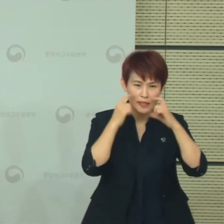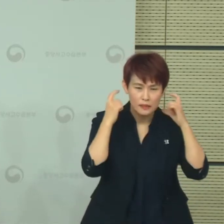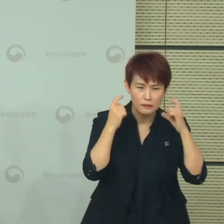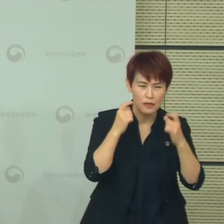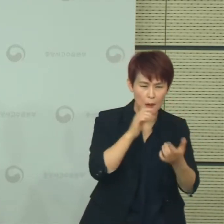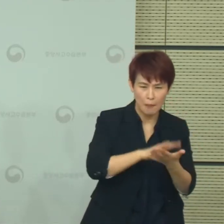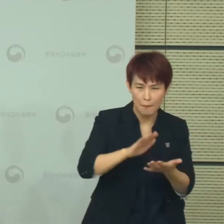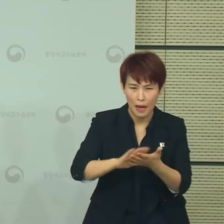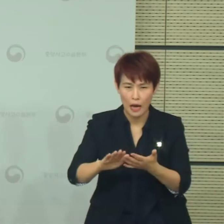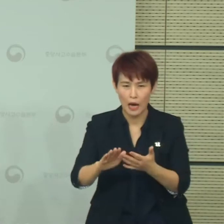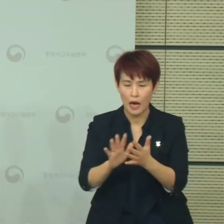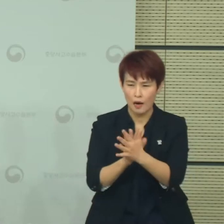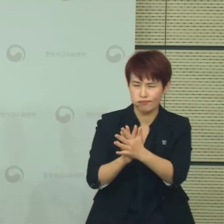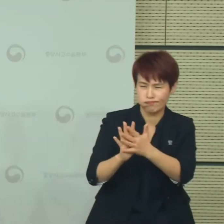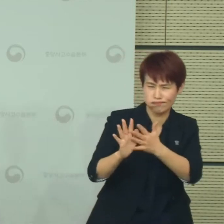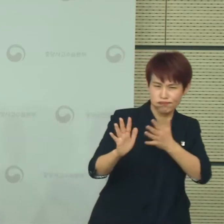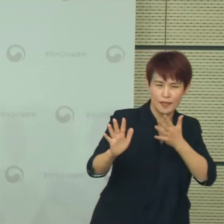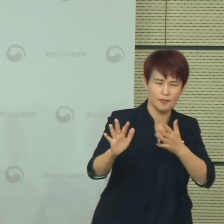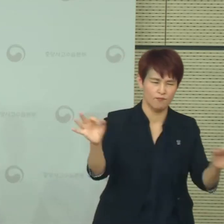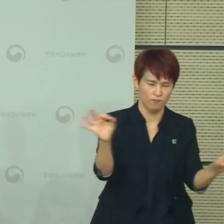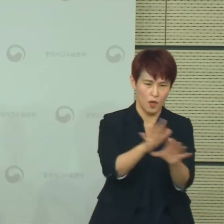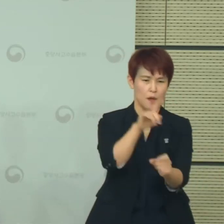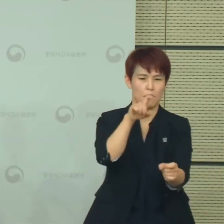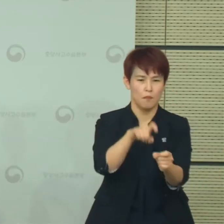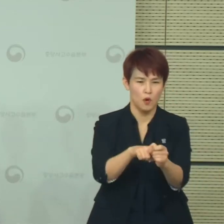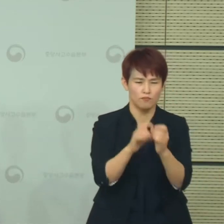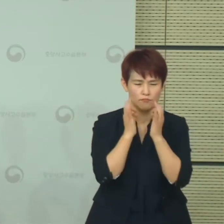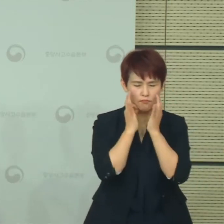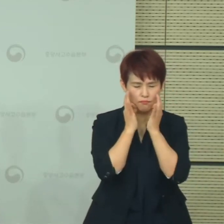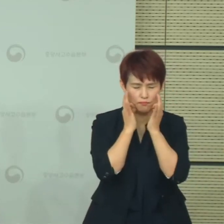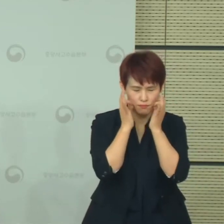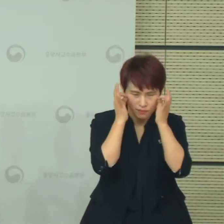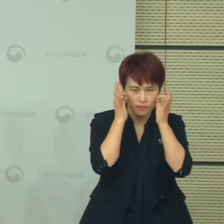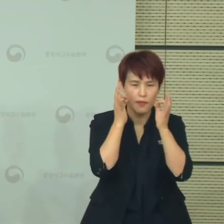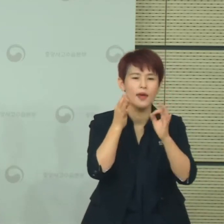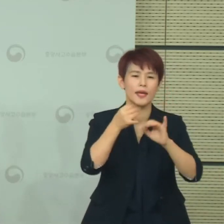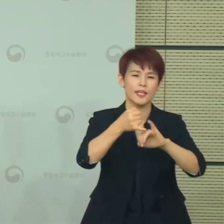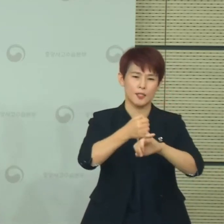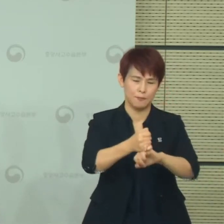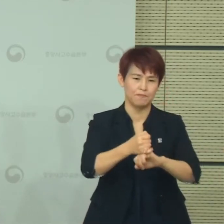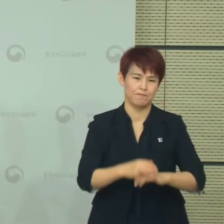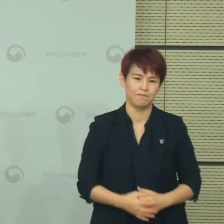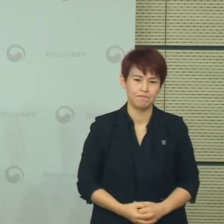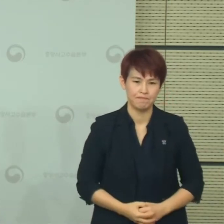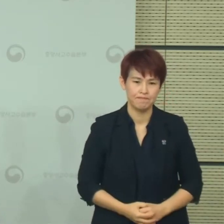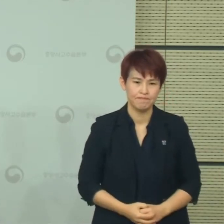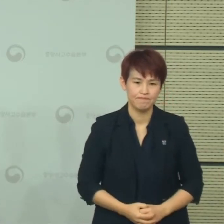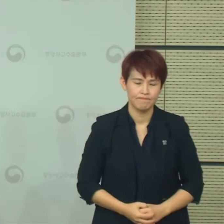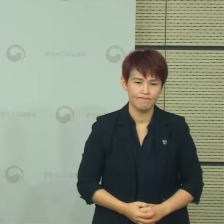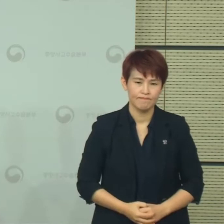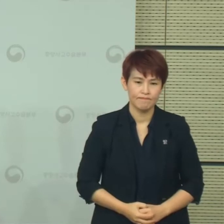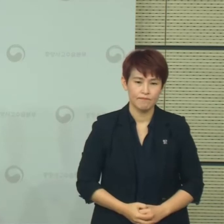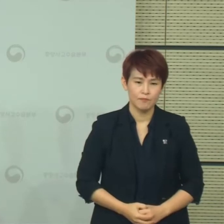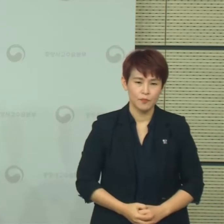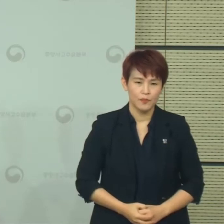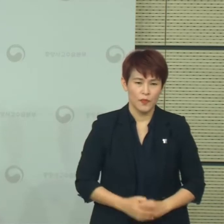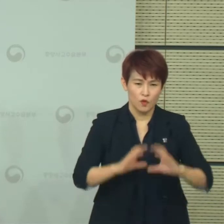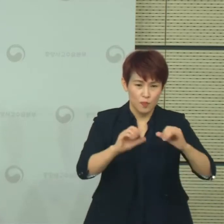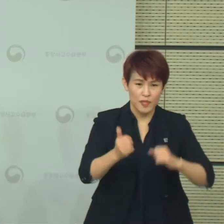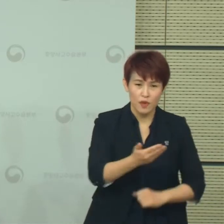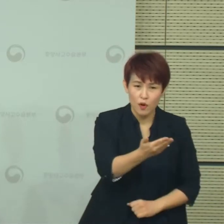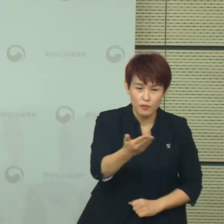대란, 줄서기가 반드시 사라지도록 모든 역량을 총집결하여 해결하겠습니다.